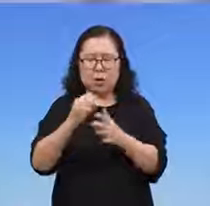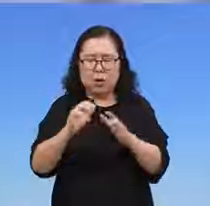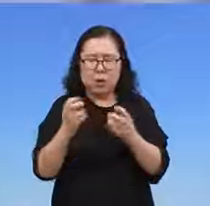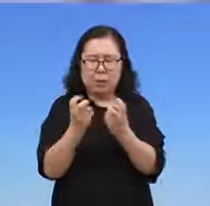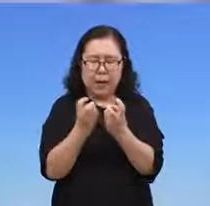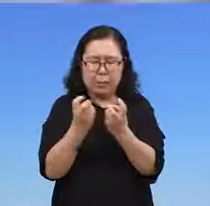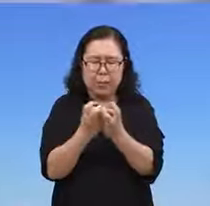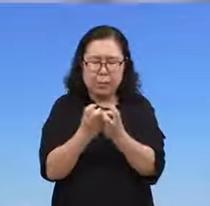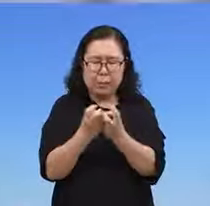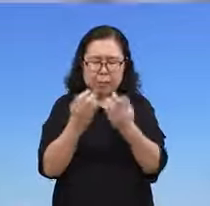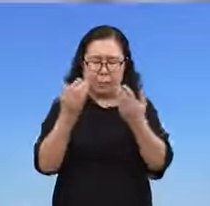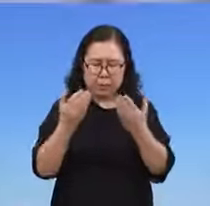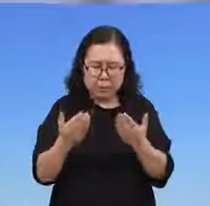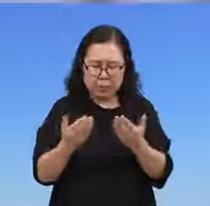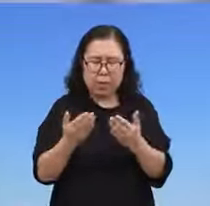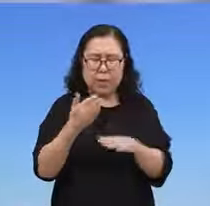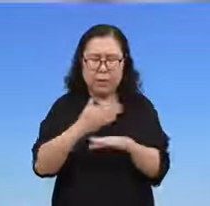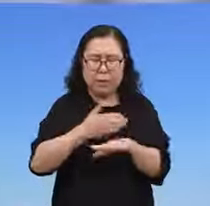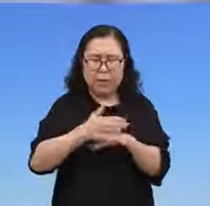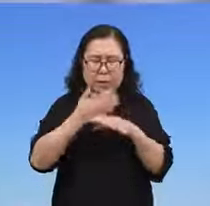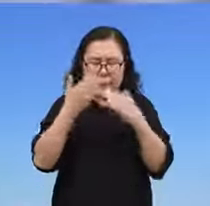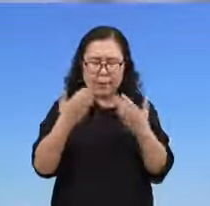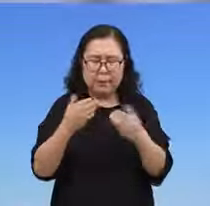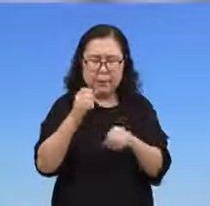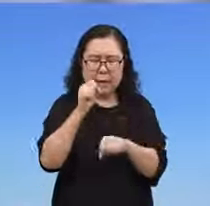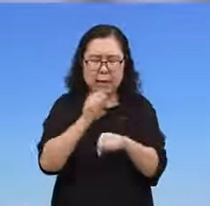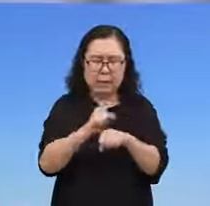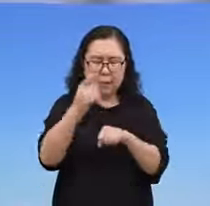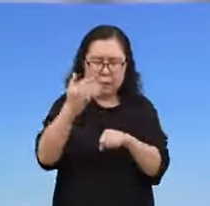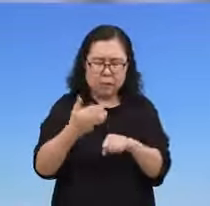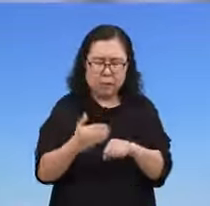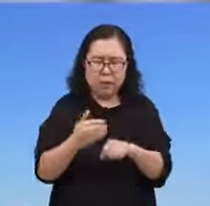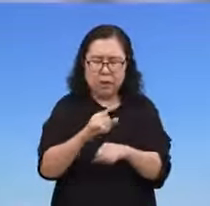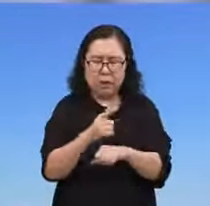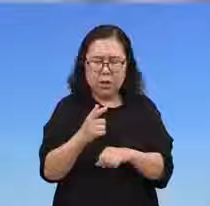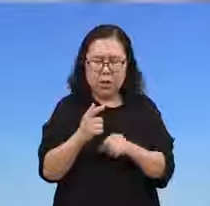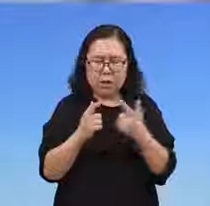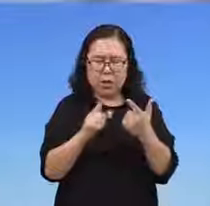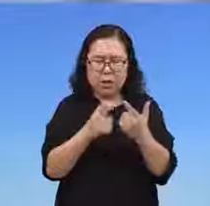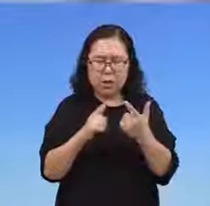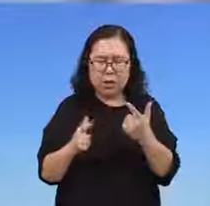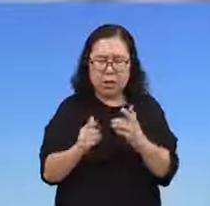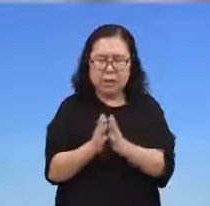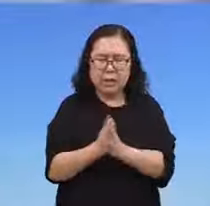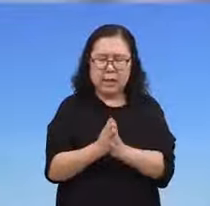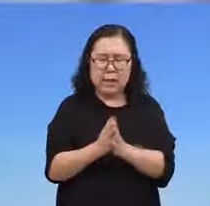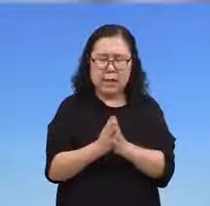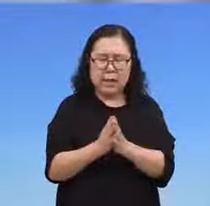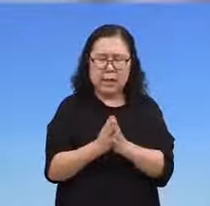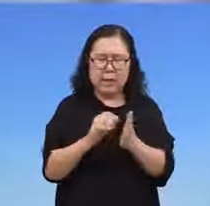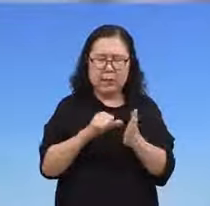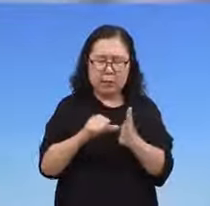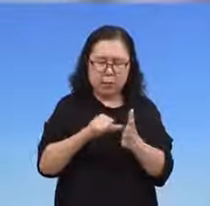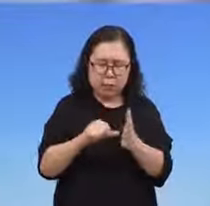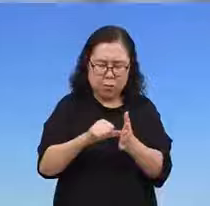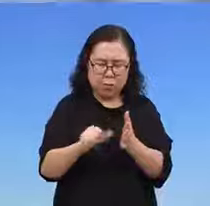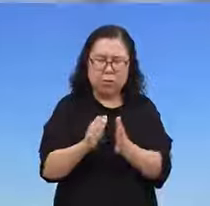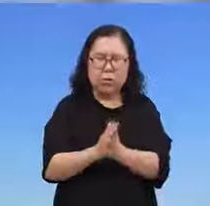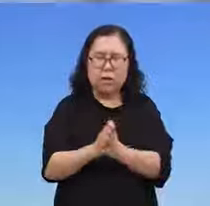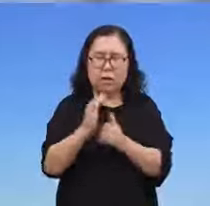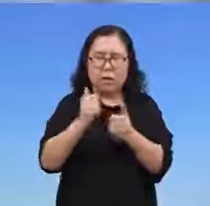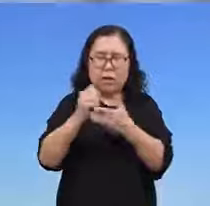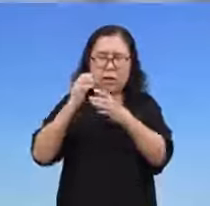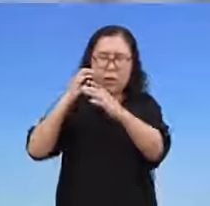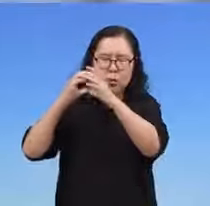주신 줄 믿고 감사를 드립니다. 이미 주신 6가지 장비를 이제 하나님과의 소통을 통해